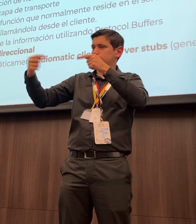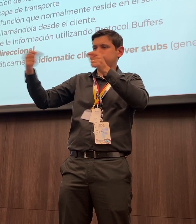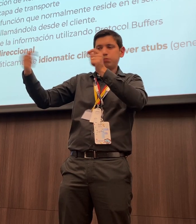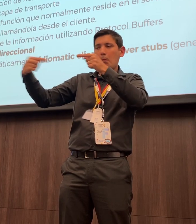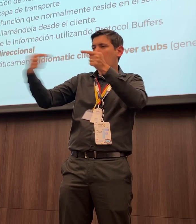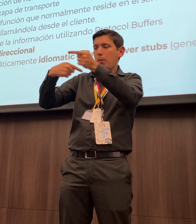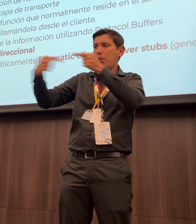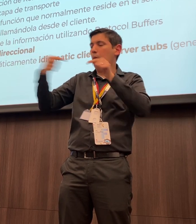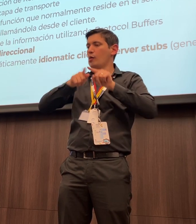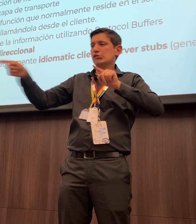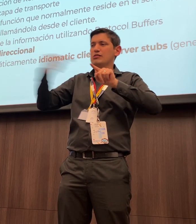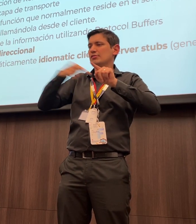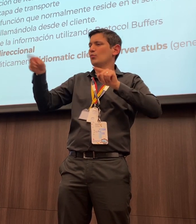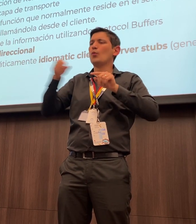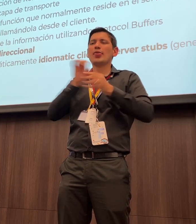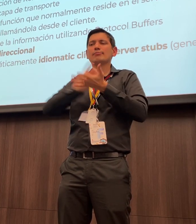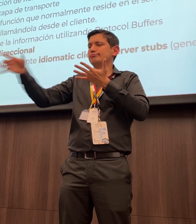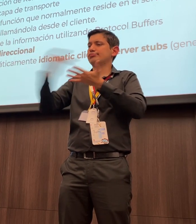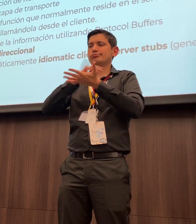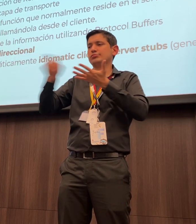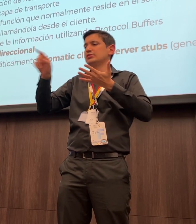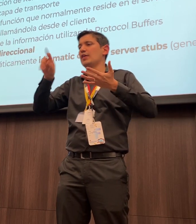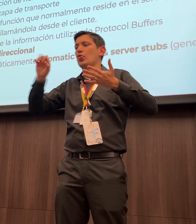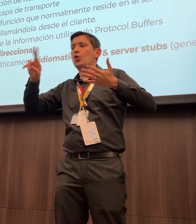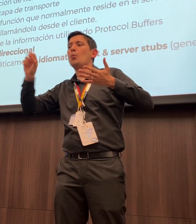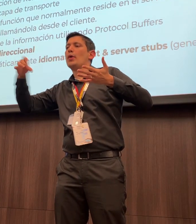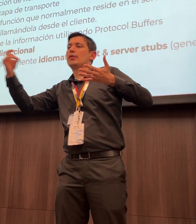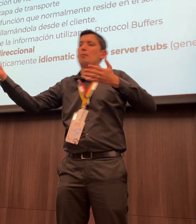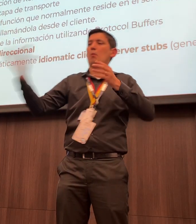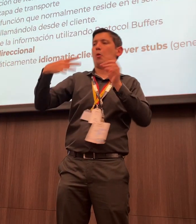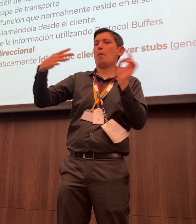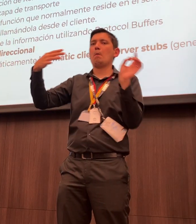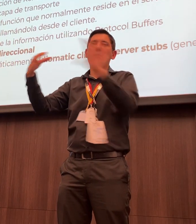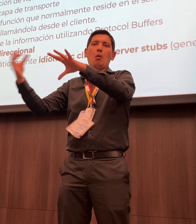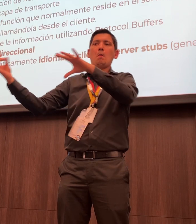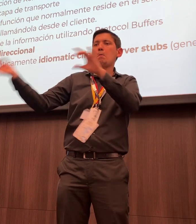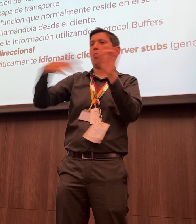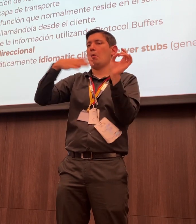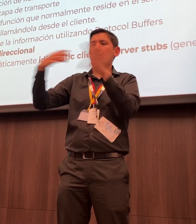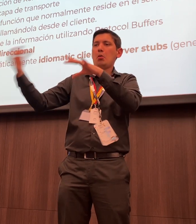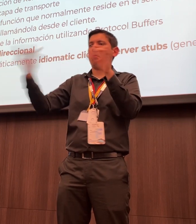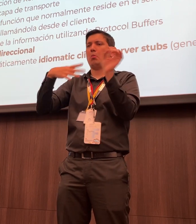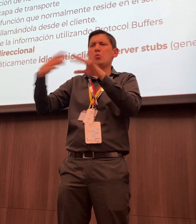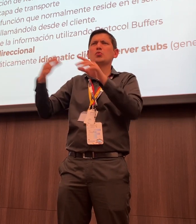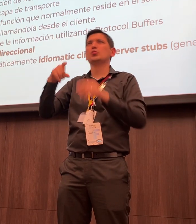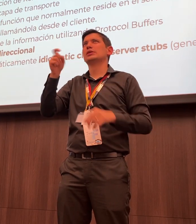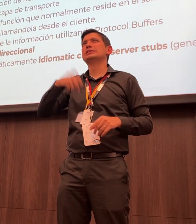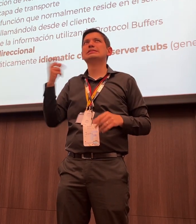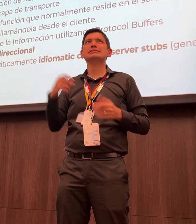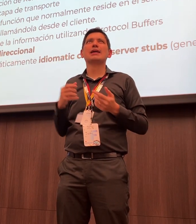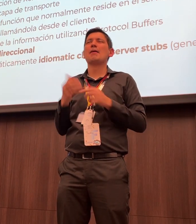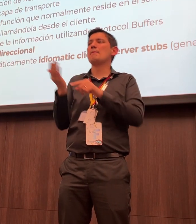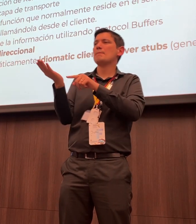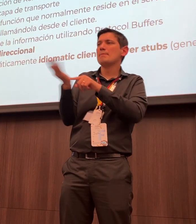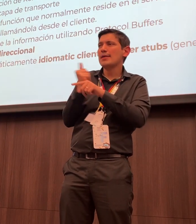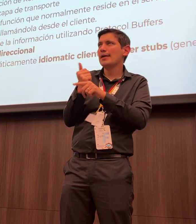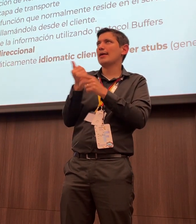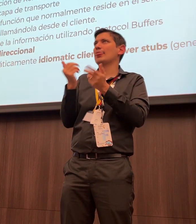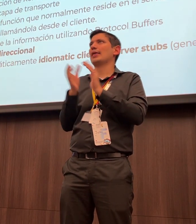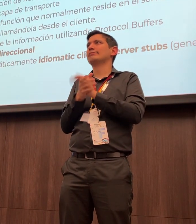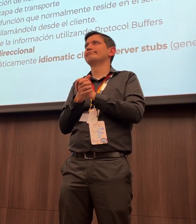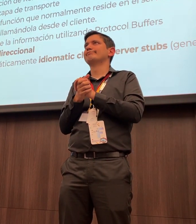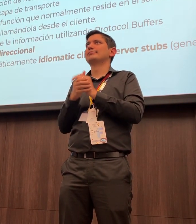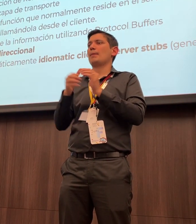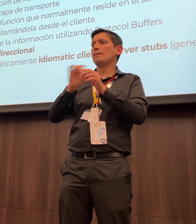al servidor. Vamos a poder mandar mensajes, el servidor nos va a poder mandar mensajes a nosotros, sin la necesidad de, por ejemplo, andar pidiendo cada tanto, bueno, dame